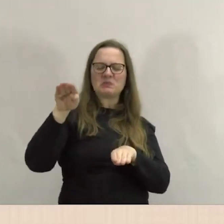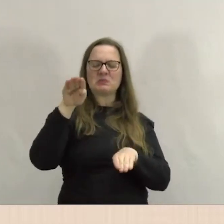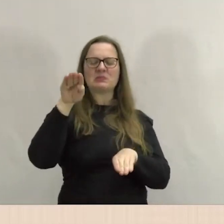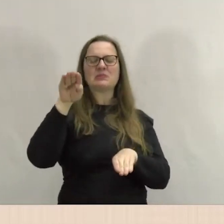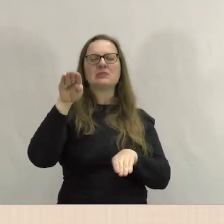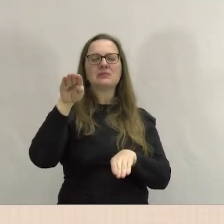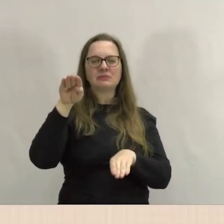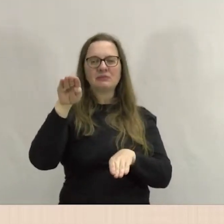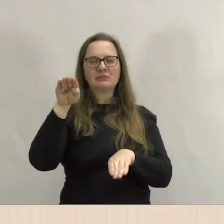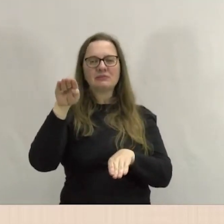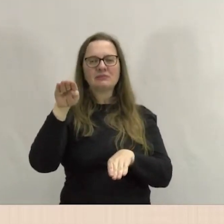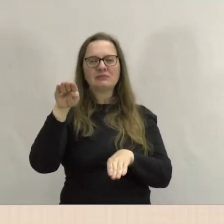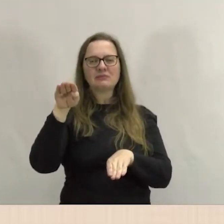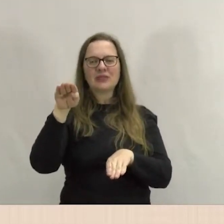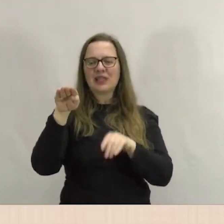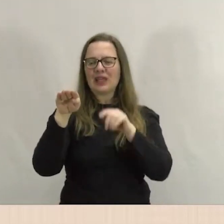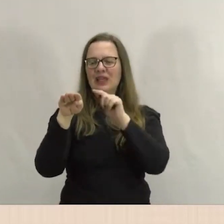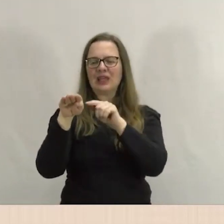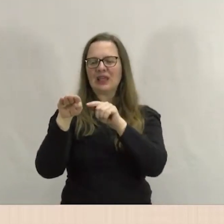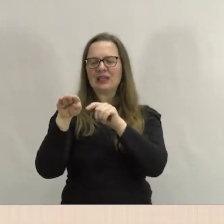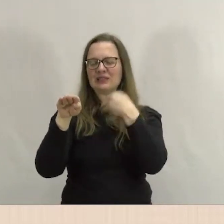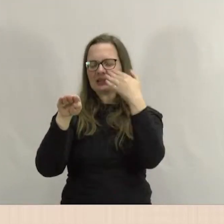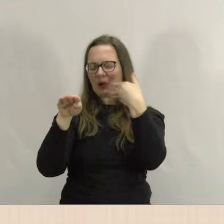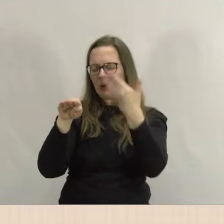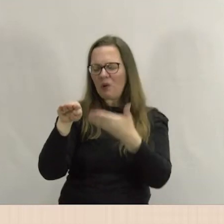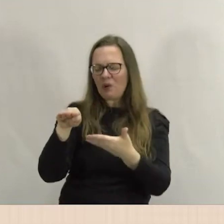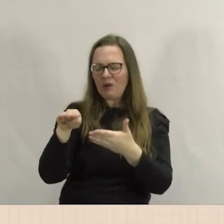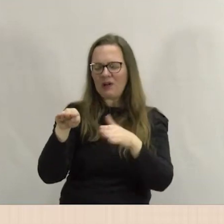seja dado aos bispos.